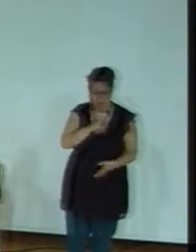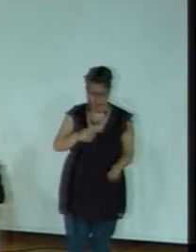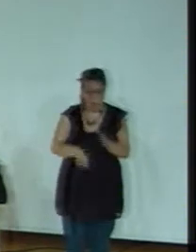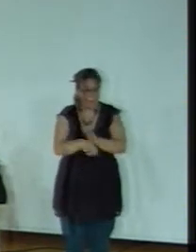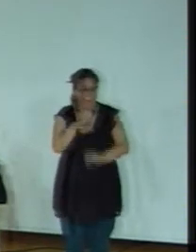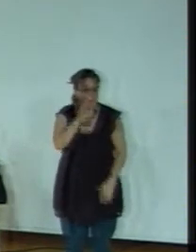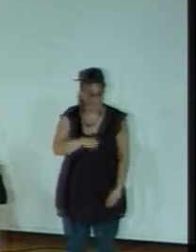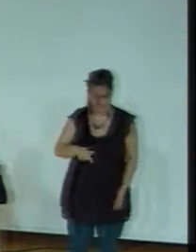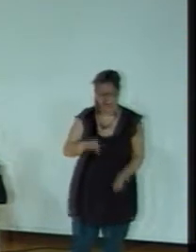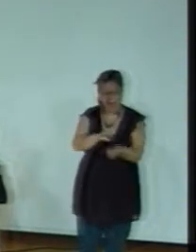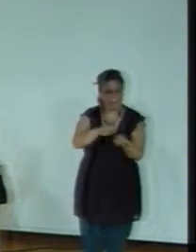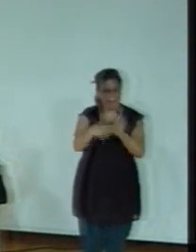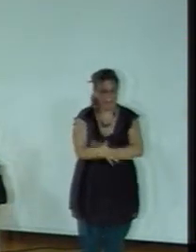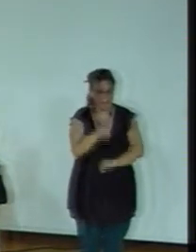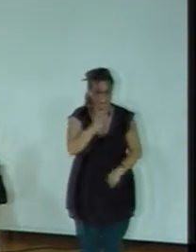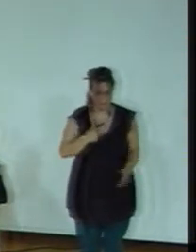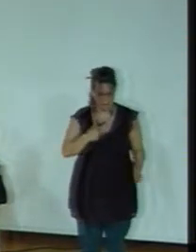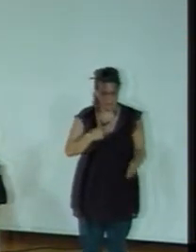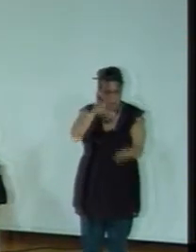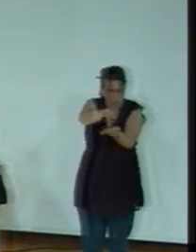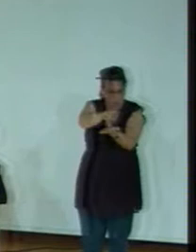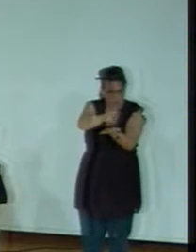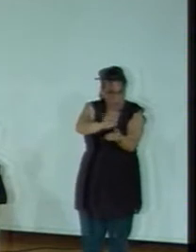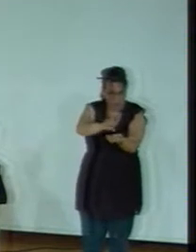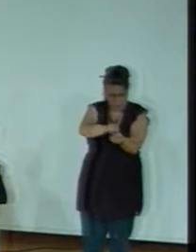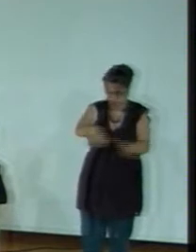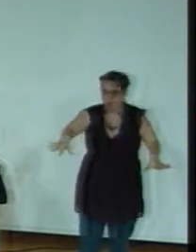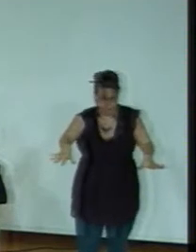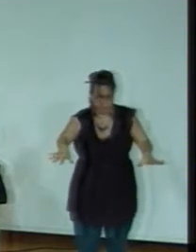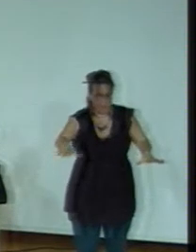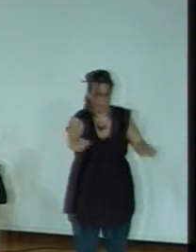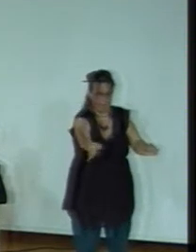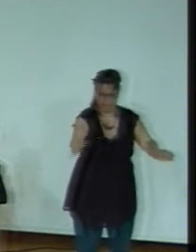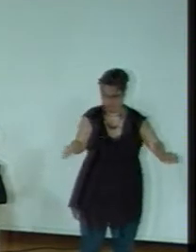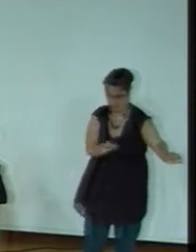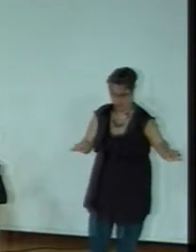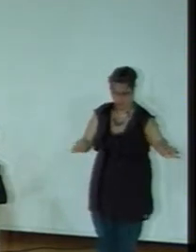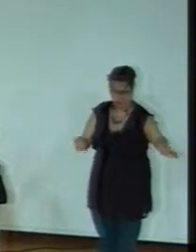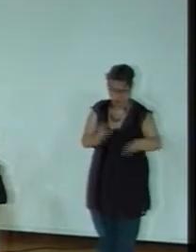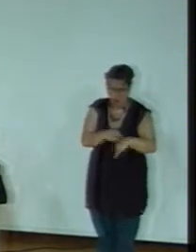vers trop de centralisation sur le système lui-même.